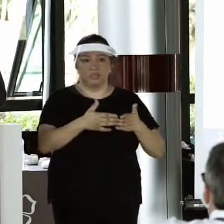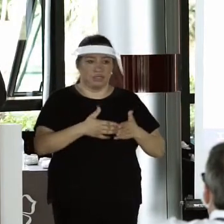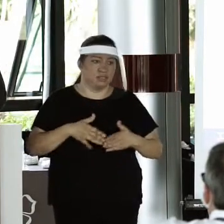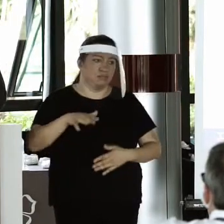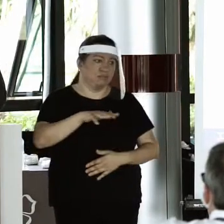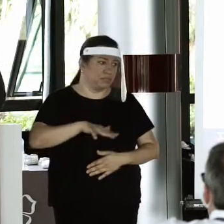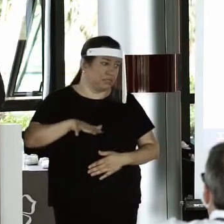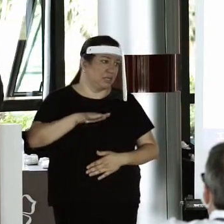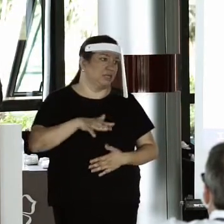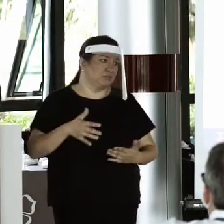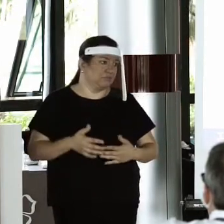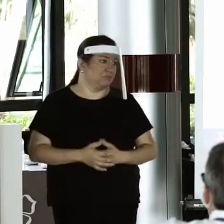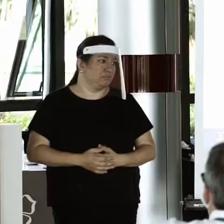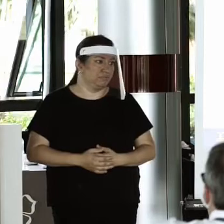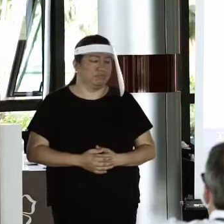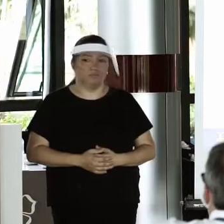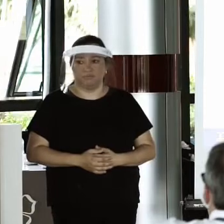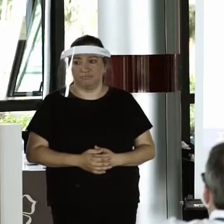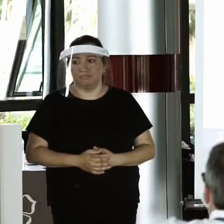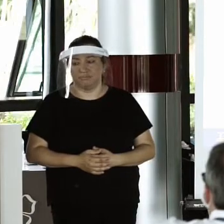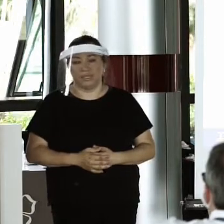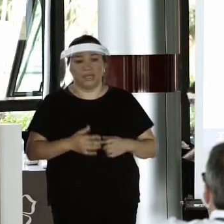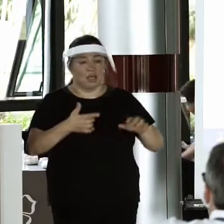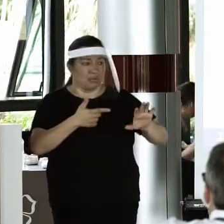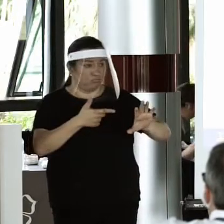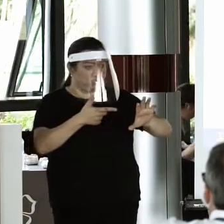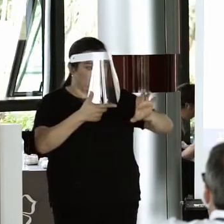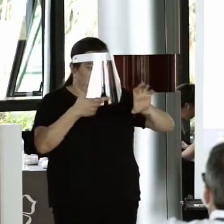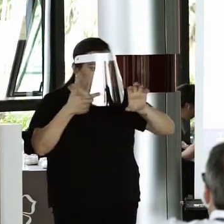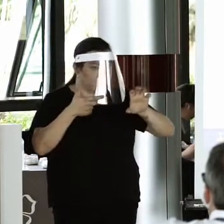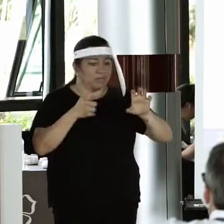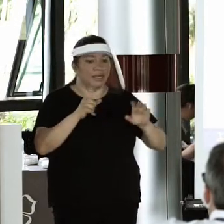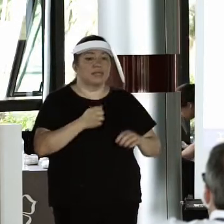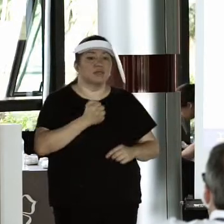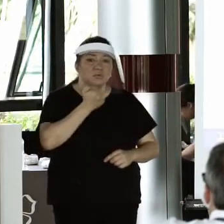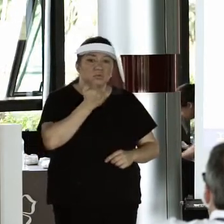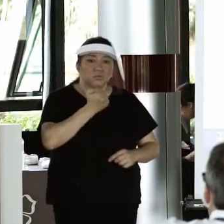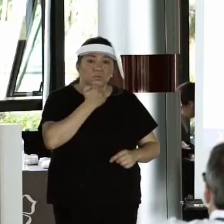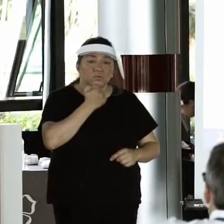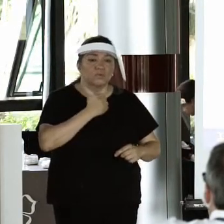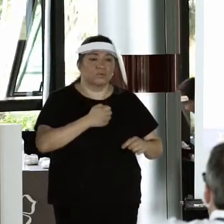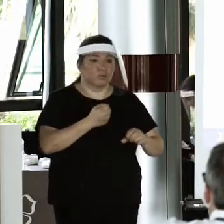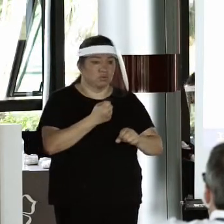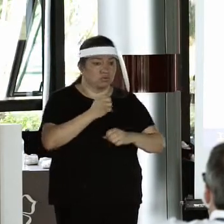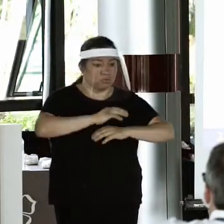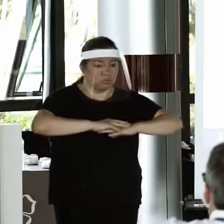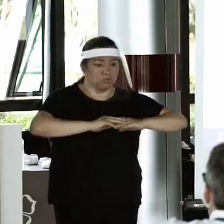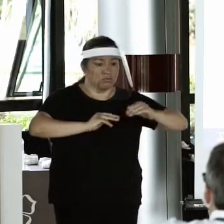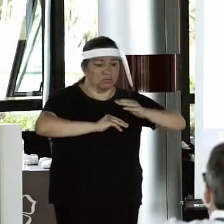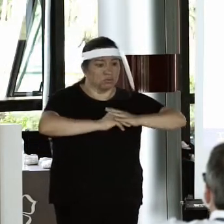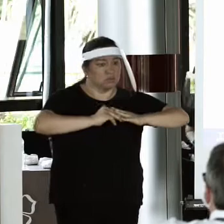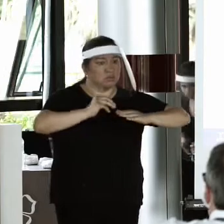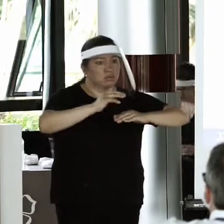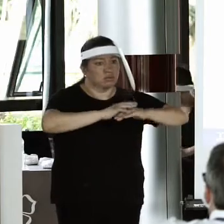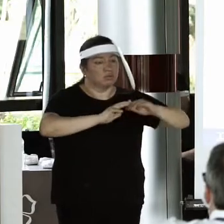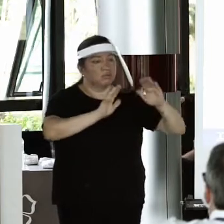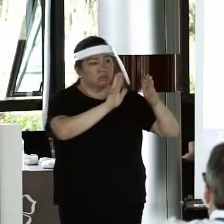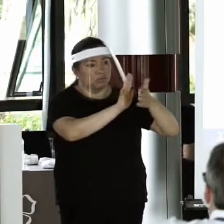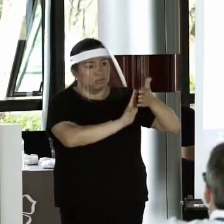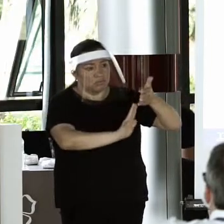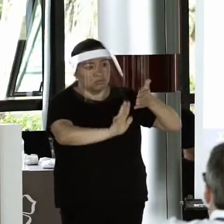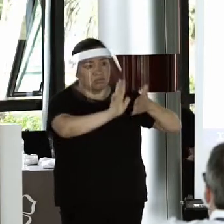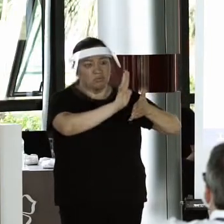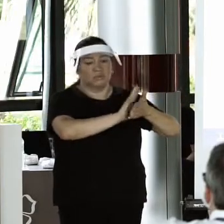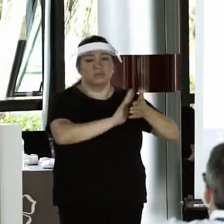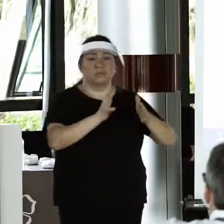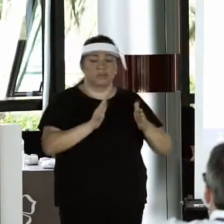que a gente tem que entender. A termografia é uma técnica de superfície. Então imagine que eu tenho uma parede de concreto que tem uma parede, sei lá,